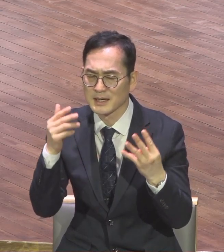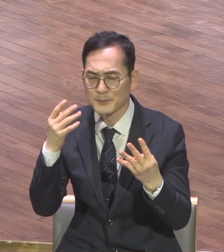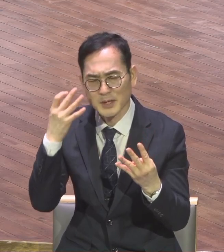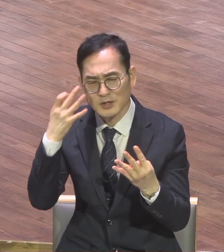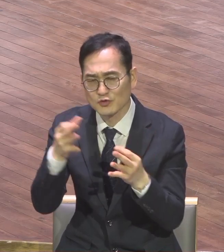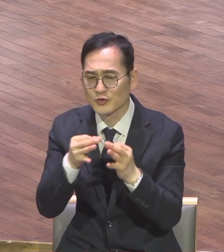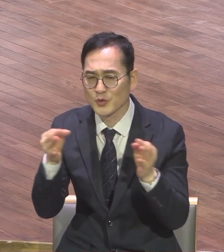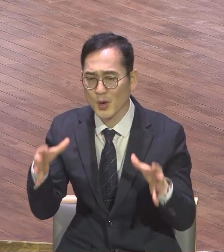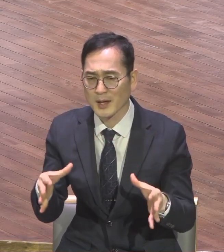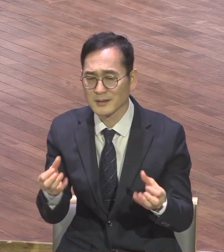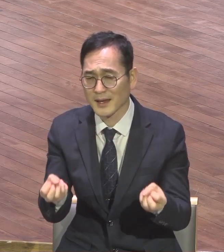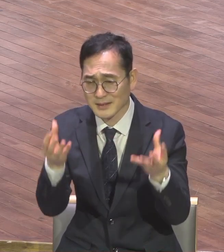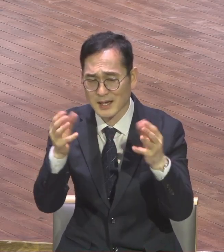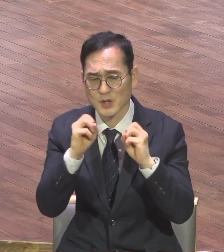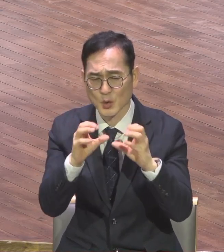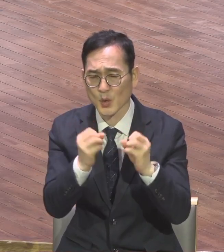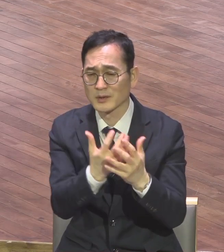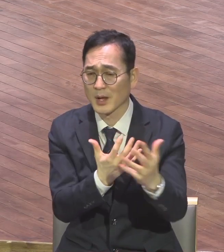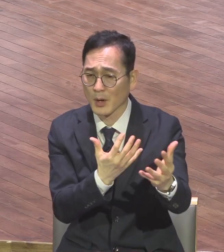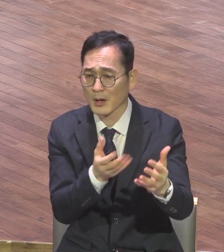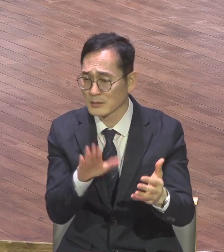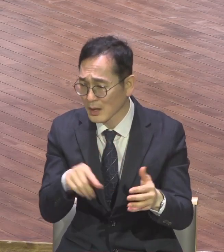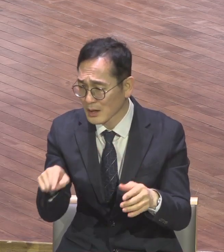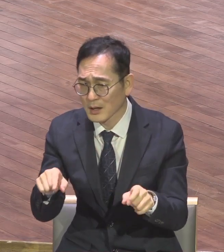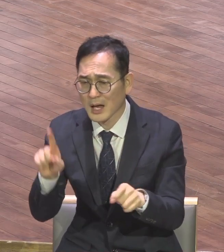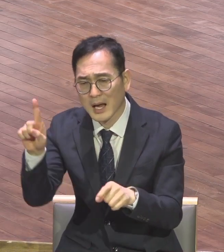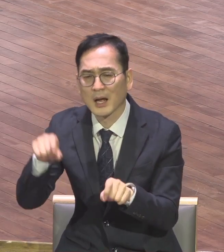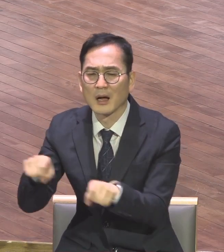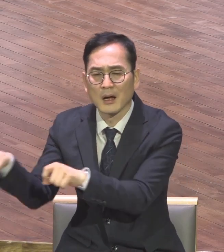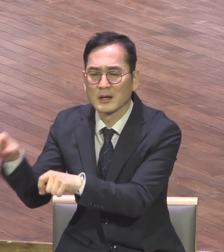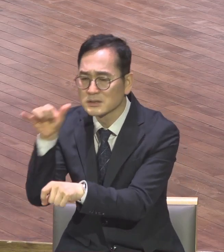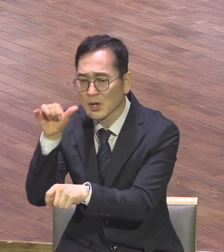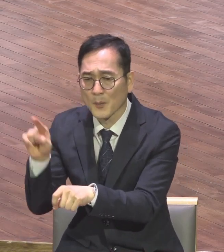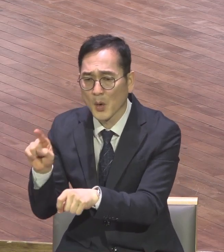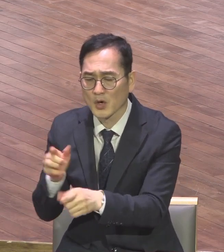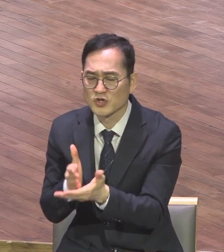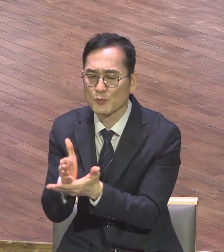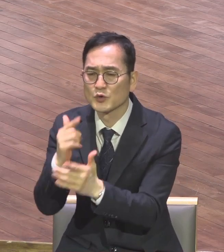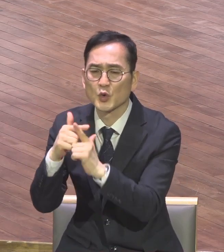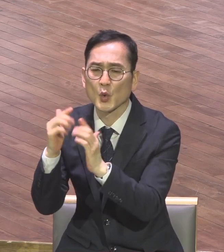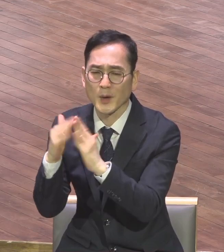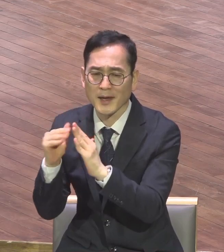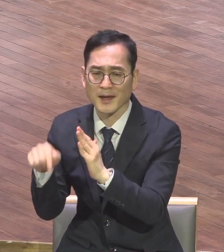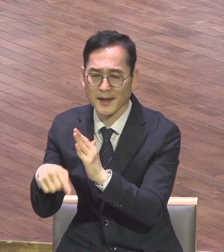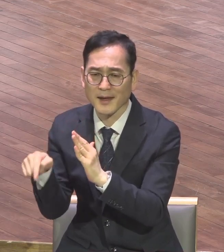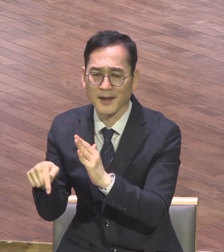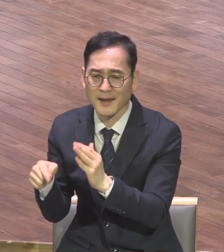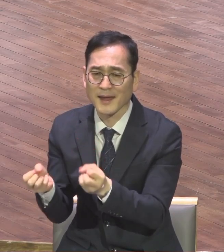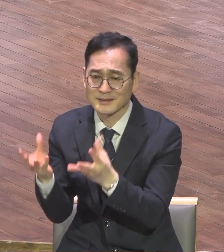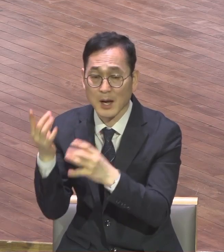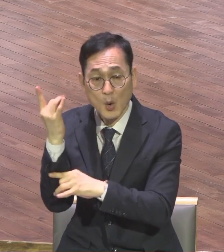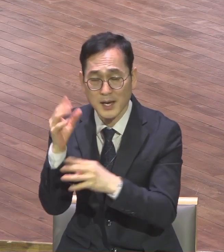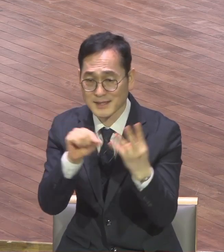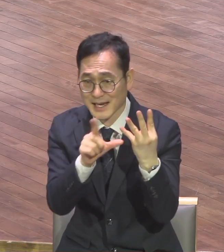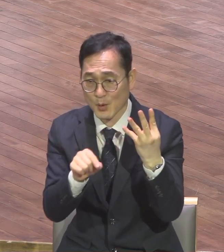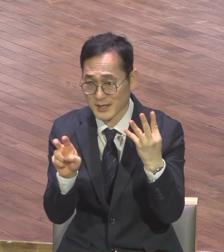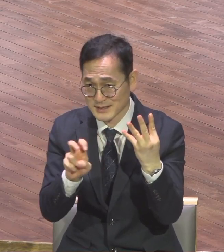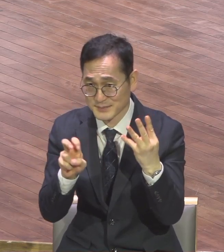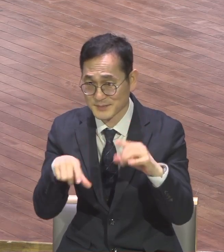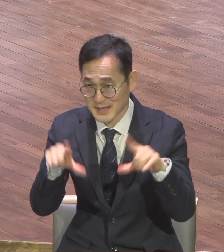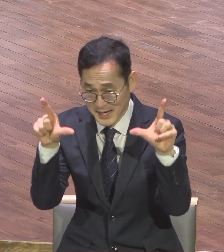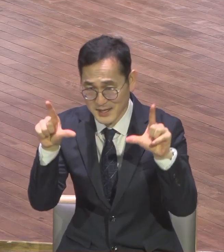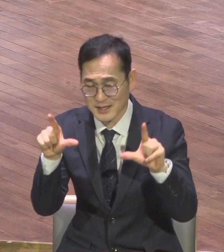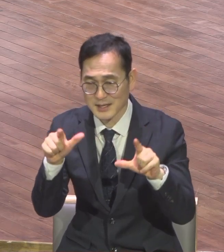전문교회위원회입니다. 이 주간 전문교회위원회는 2023년 장애인 주일이 이번 주일로 그렇게